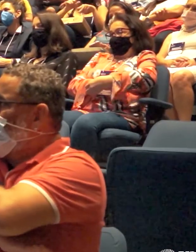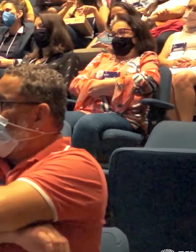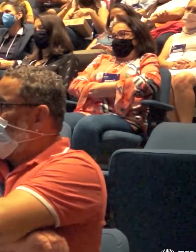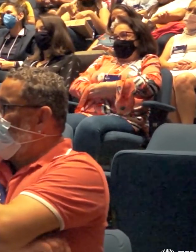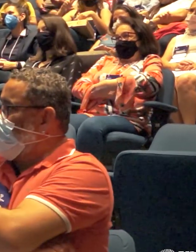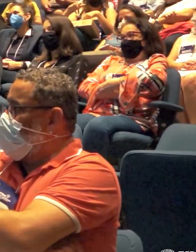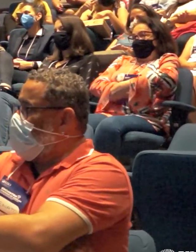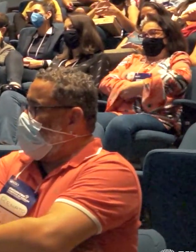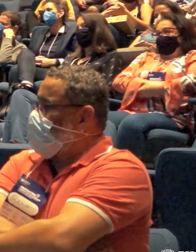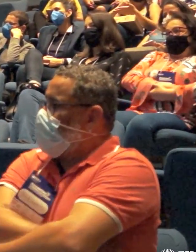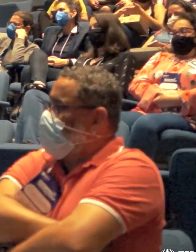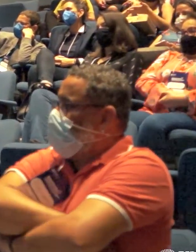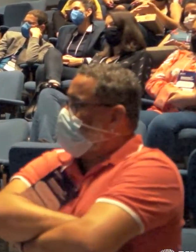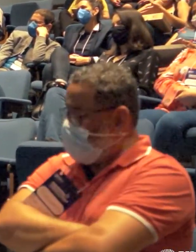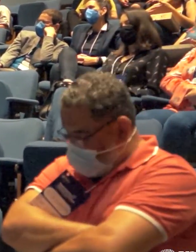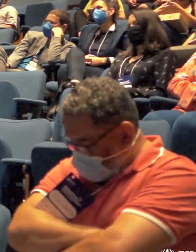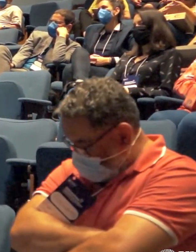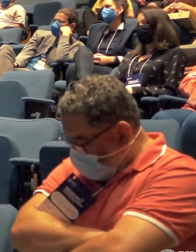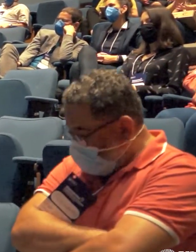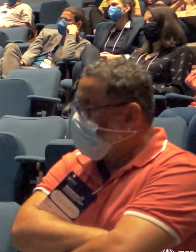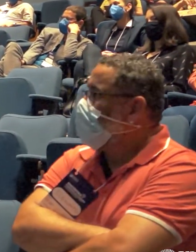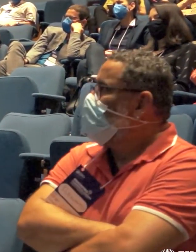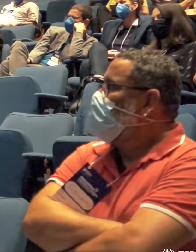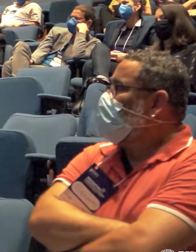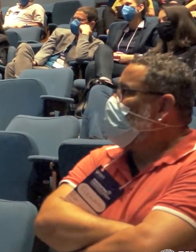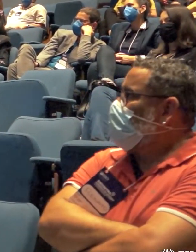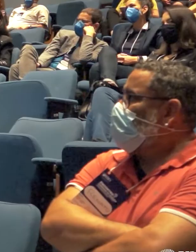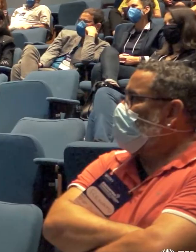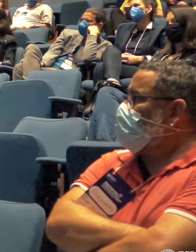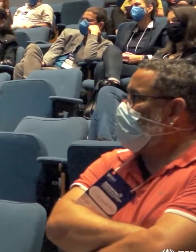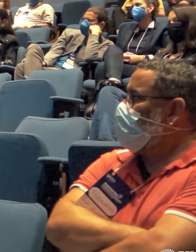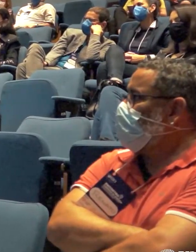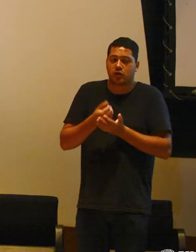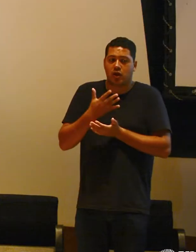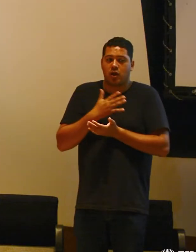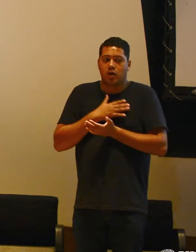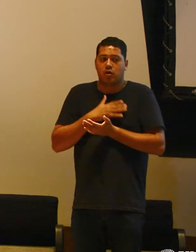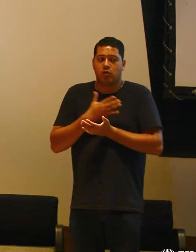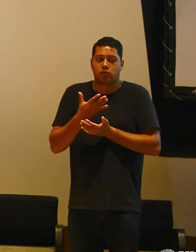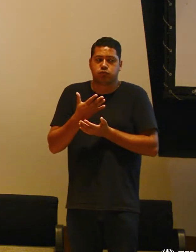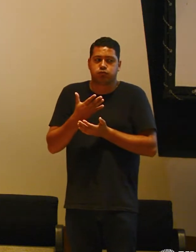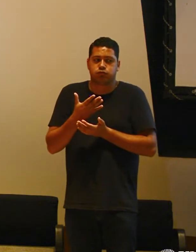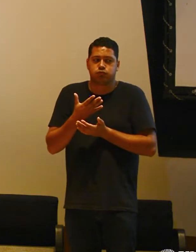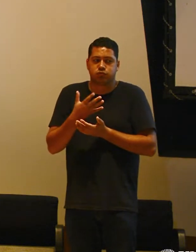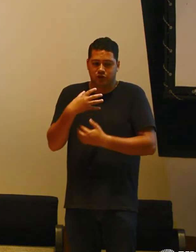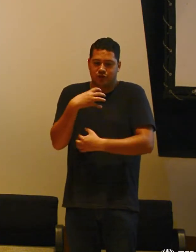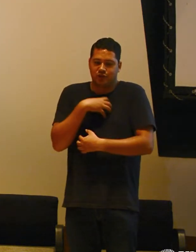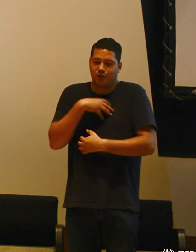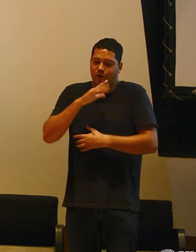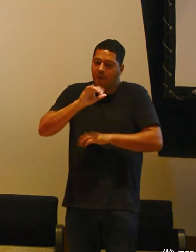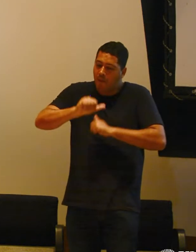a operação. E hoje eu me considero, digamos assim,